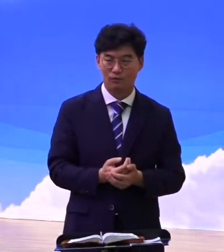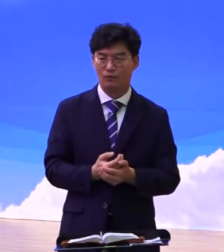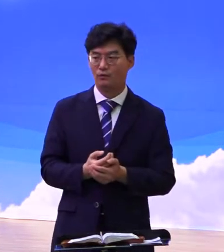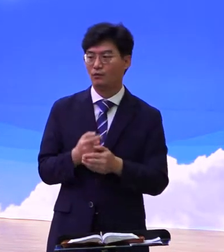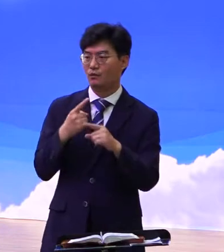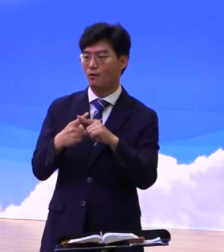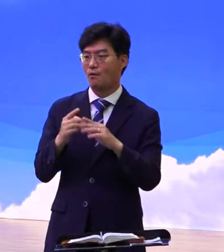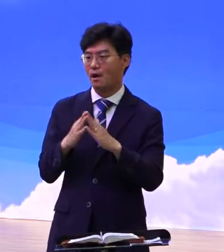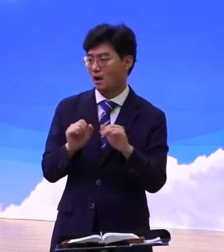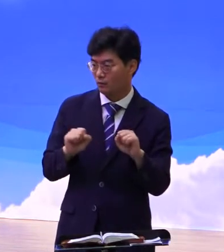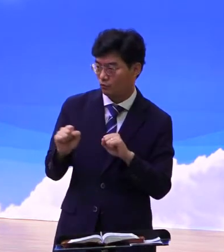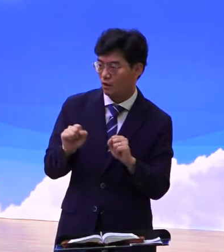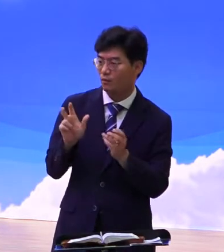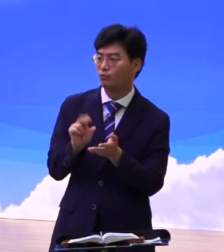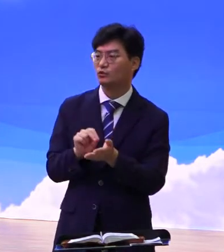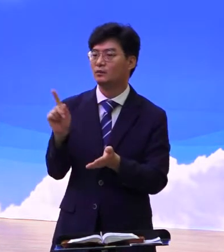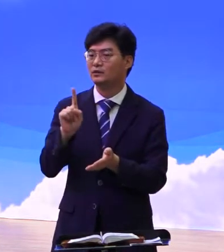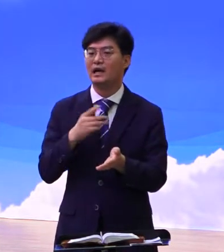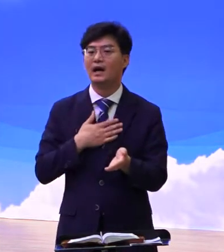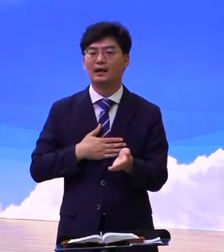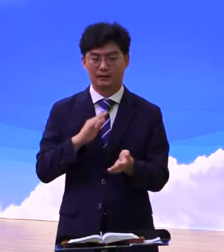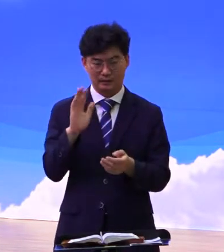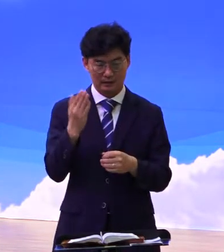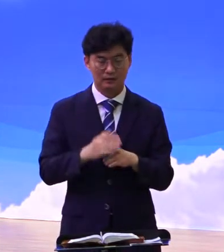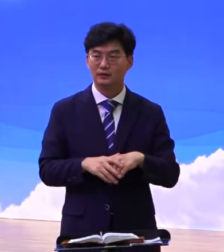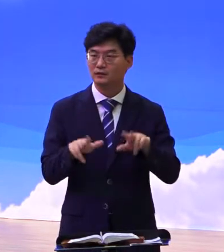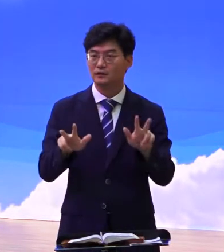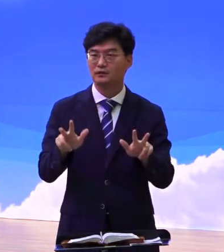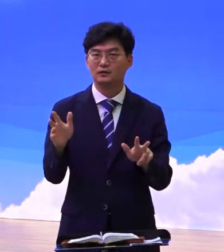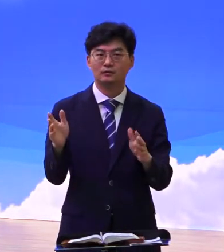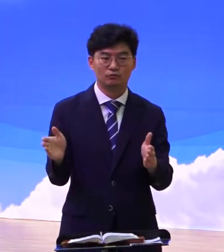것을 우리들은 절실하게 깨달았었습니다.